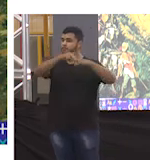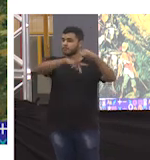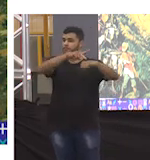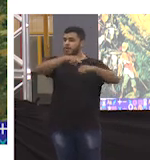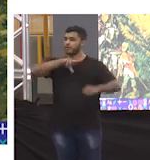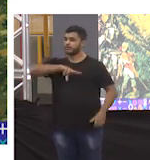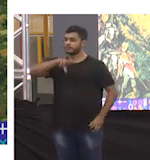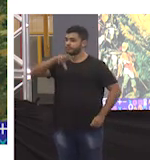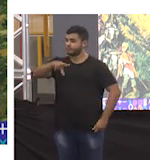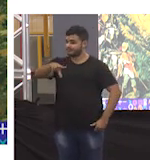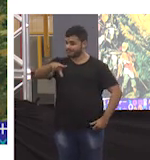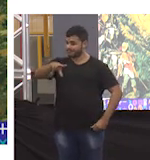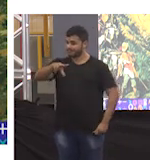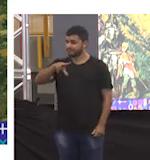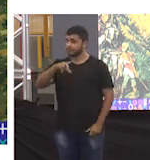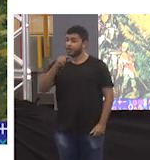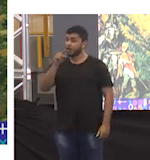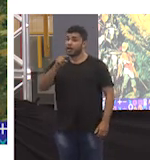1822.